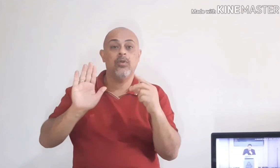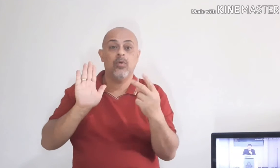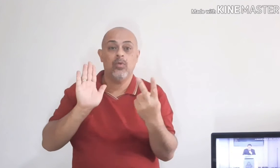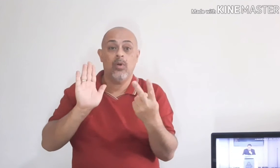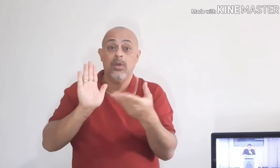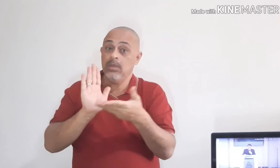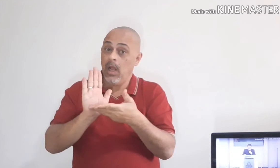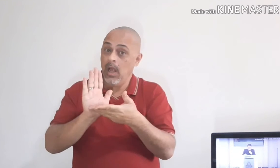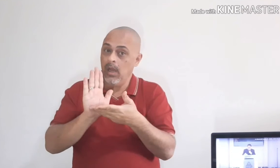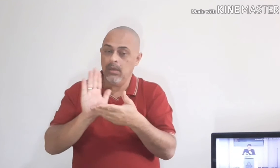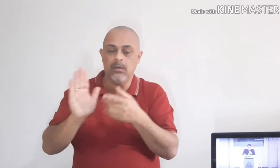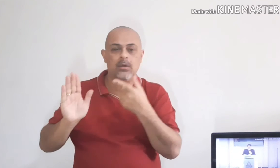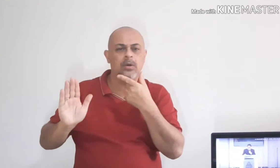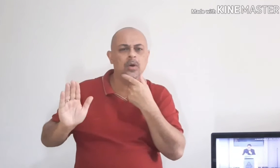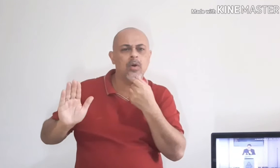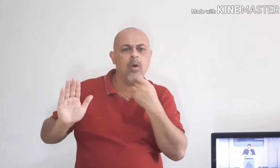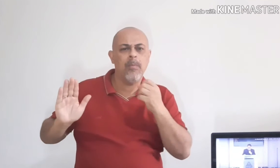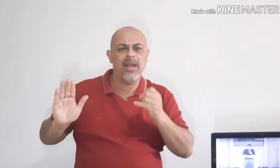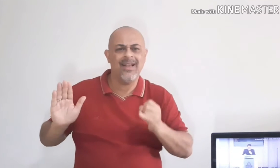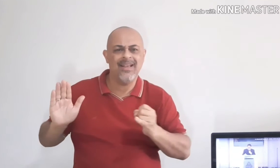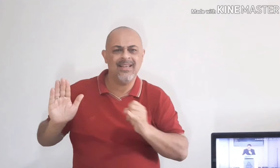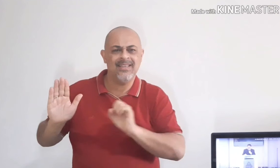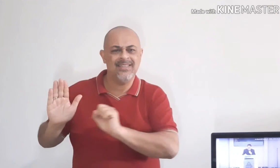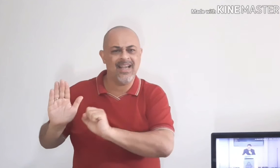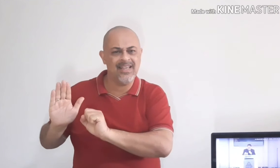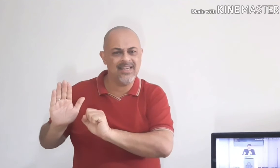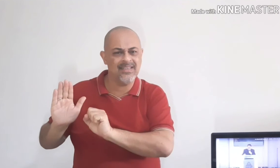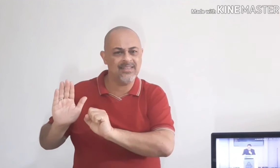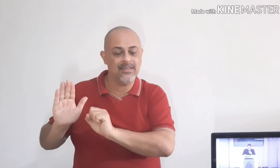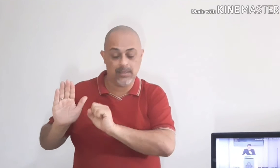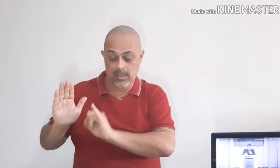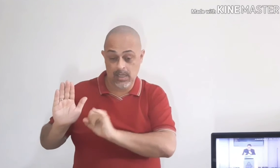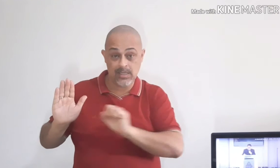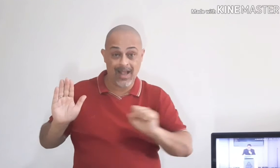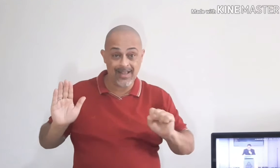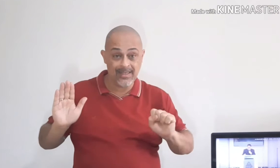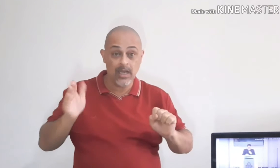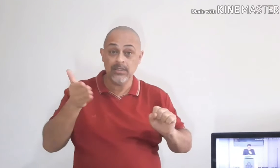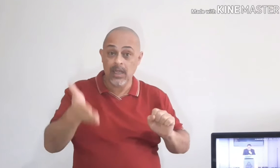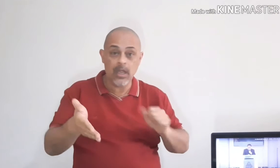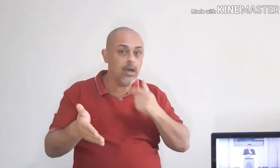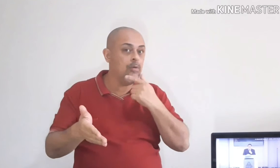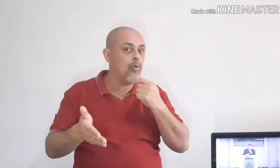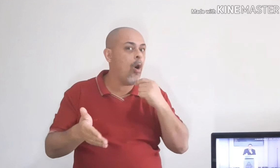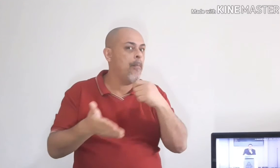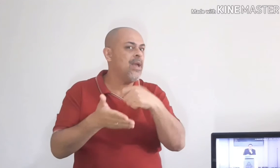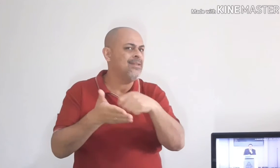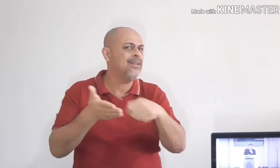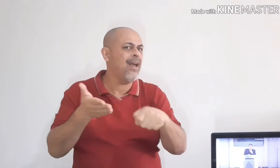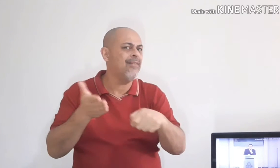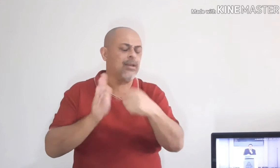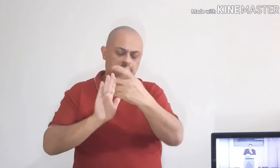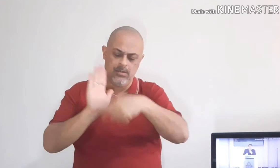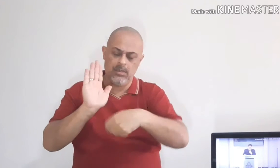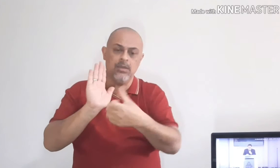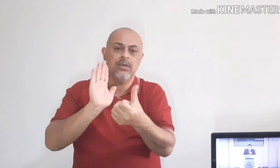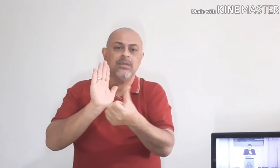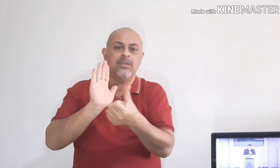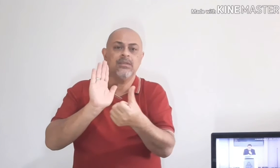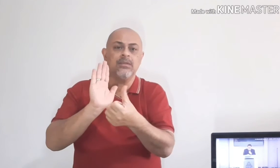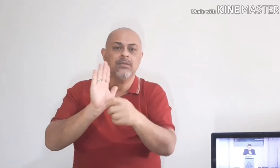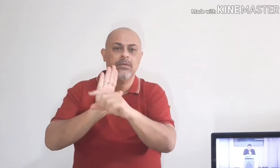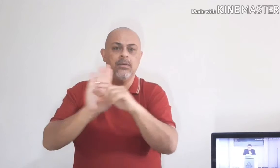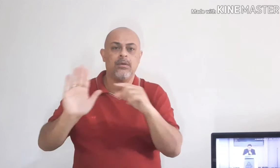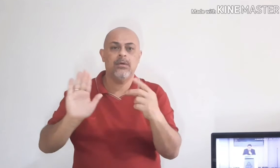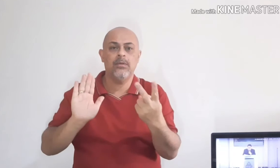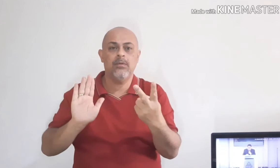quando Isaías é usado por Deus para relatar o texto de Isaías 66, 2, quando o